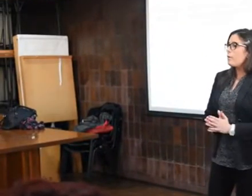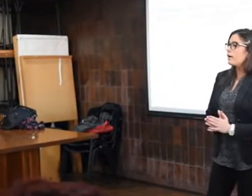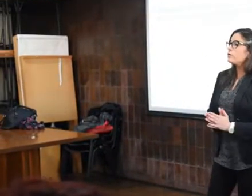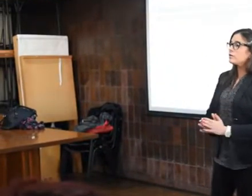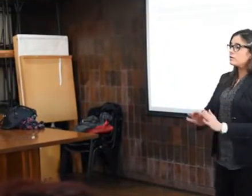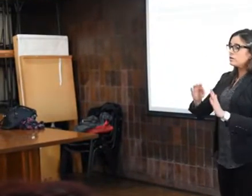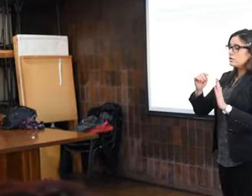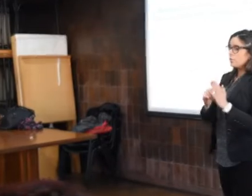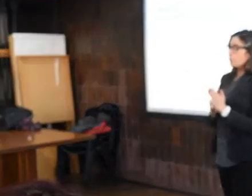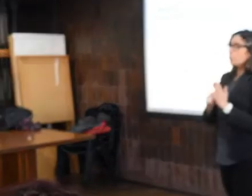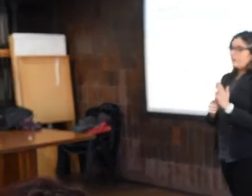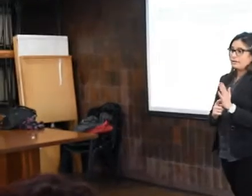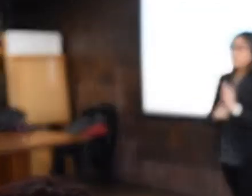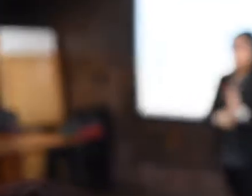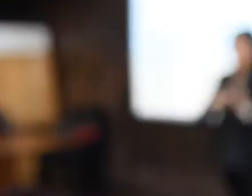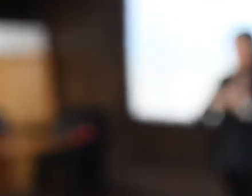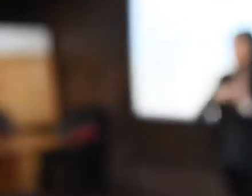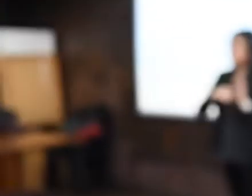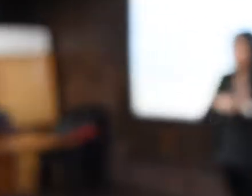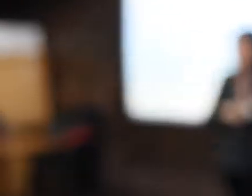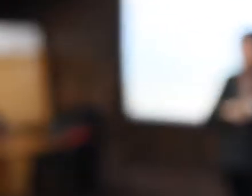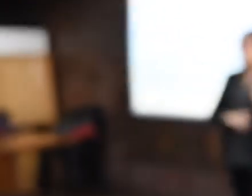como banco decir